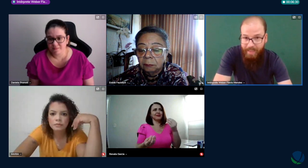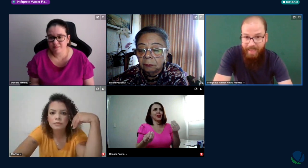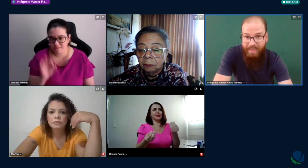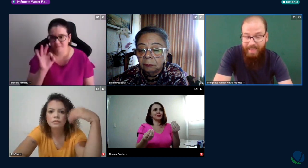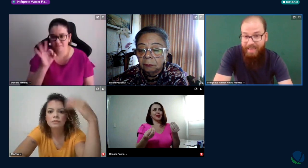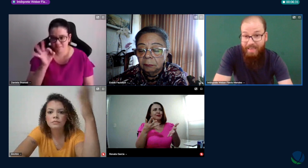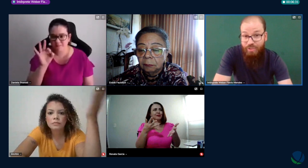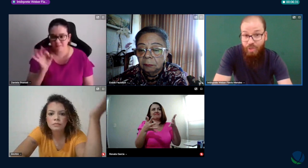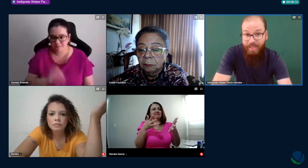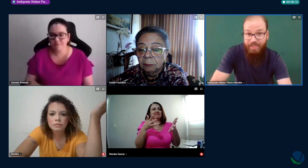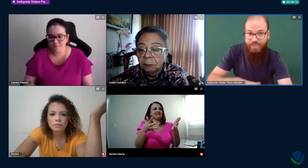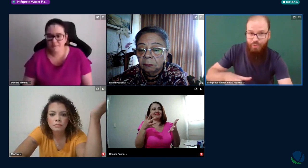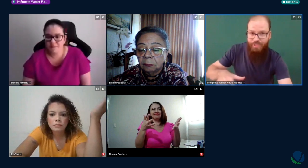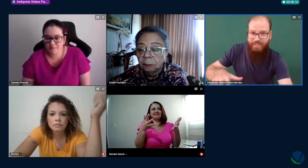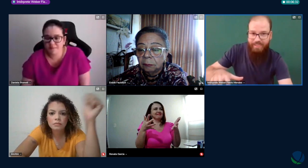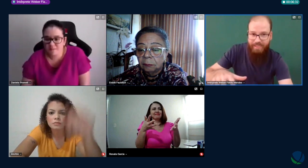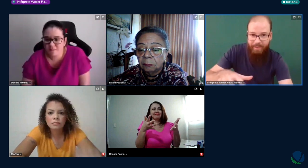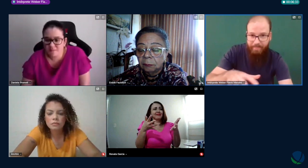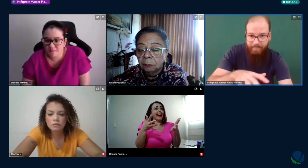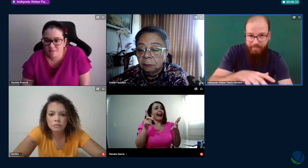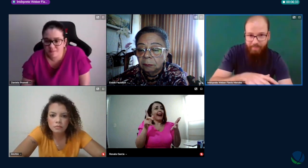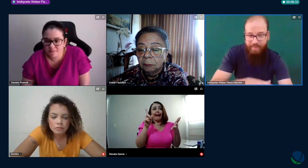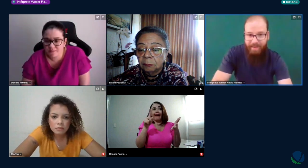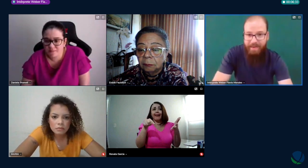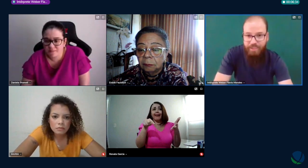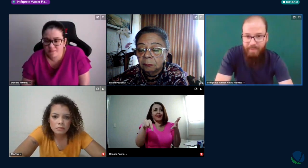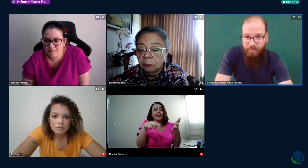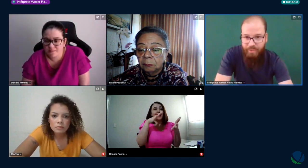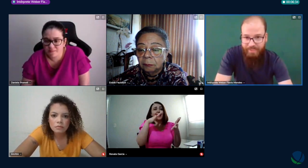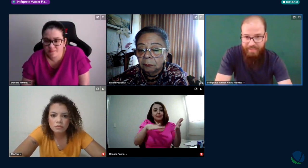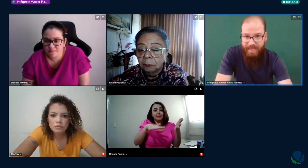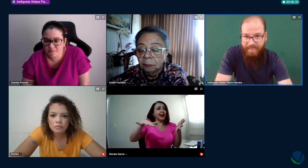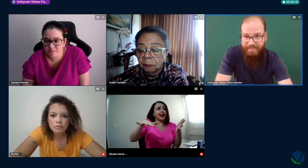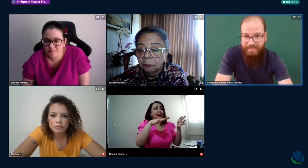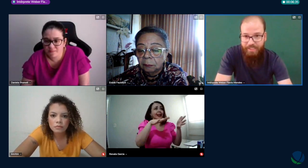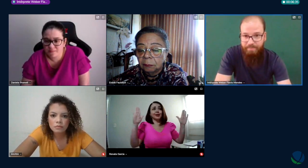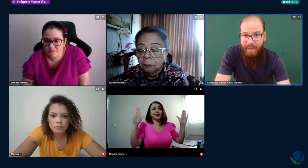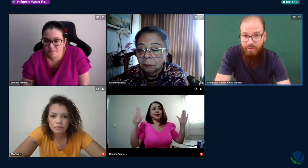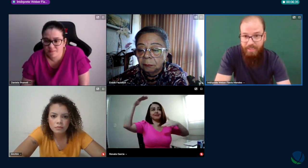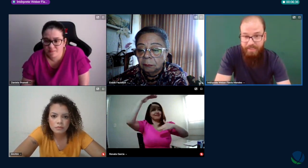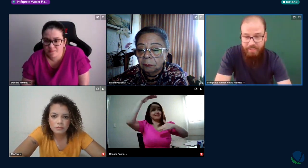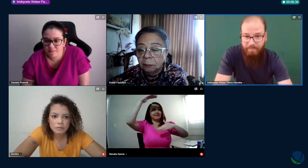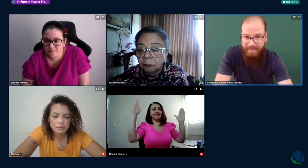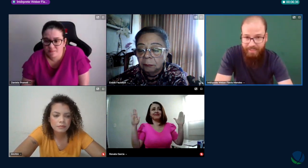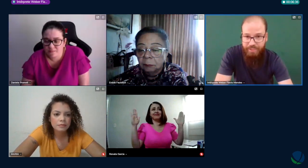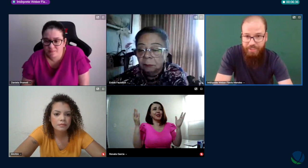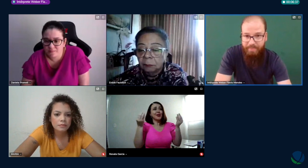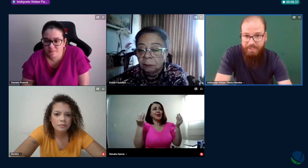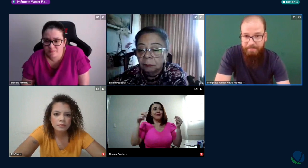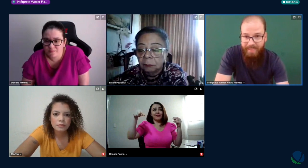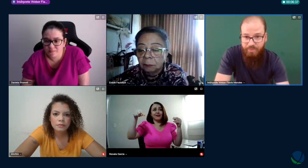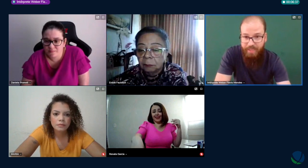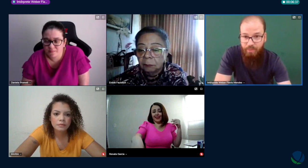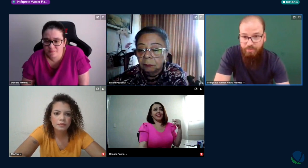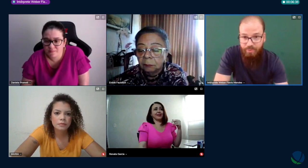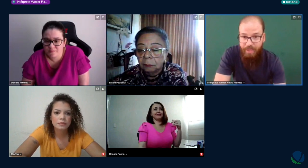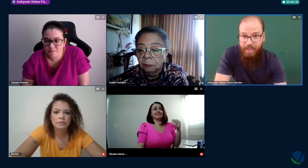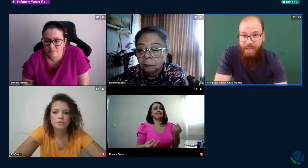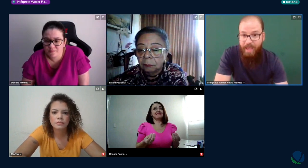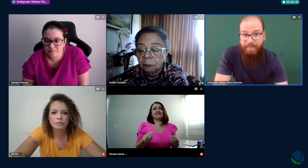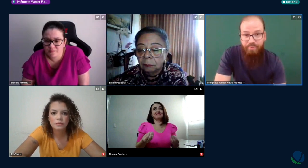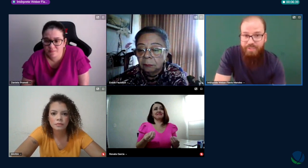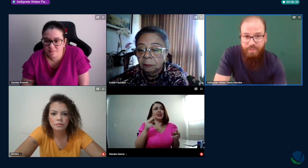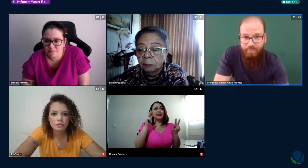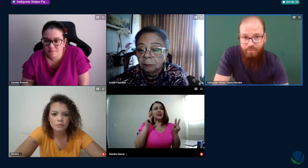humano. E aí, só que a gente utiliza, na grande maioria, os sinais esse espaço que a gente chama de espaço